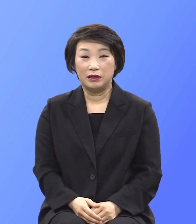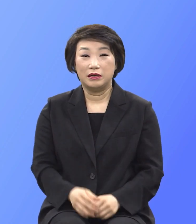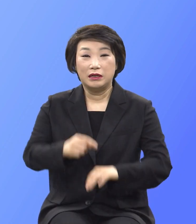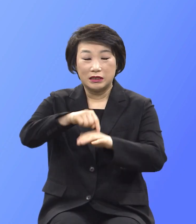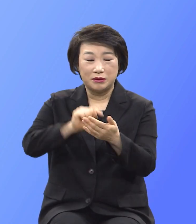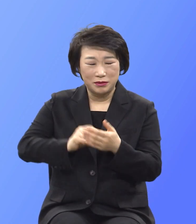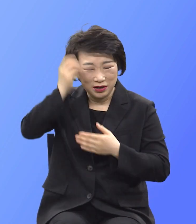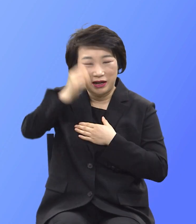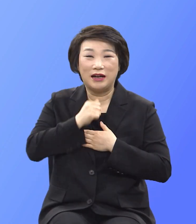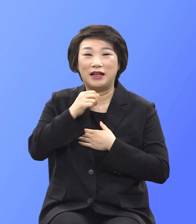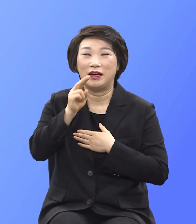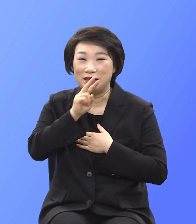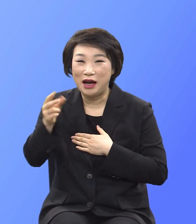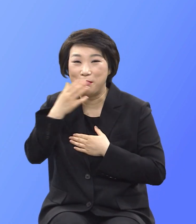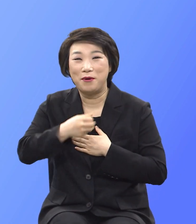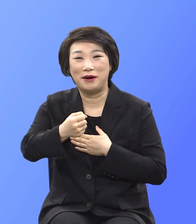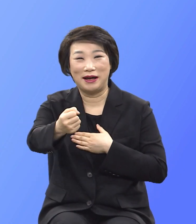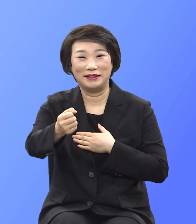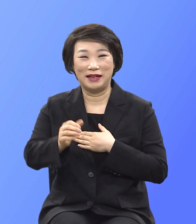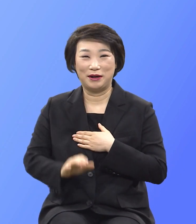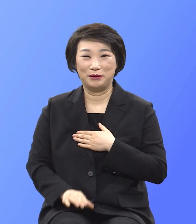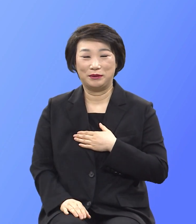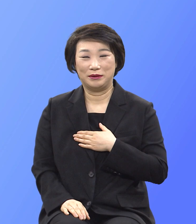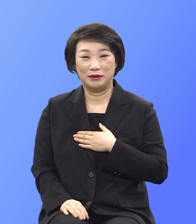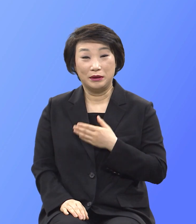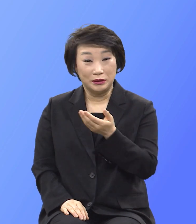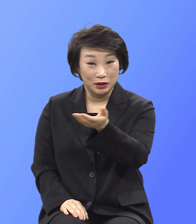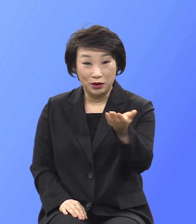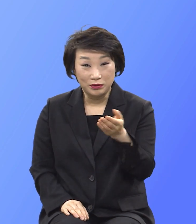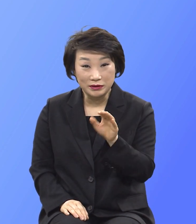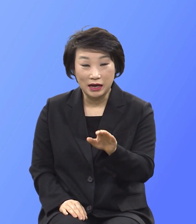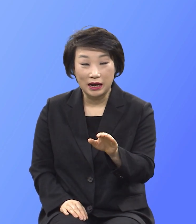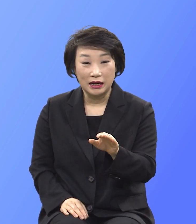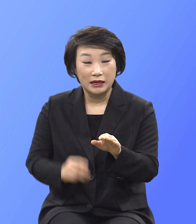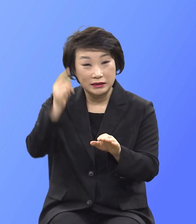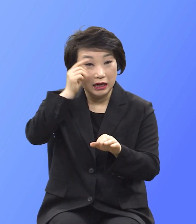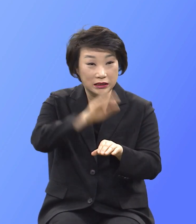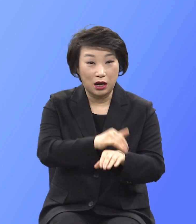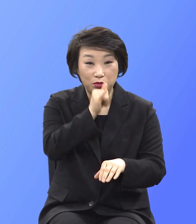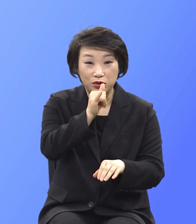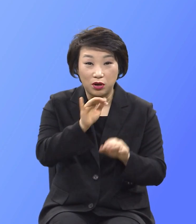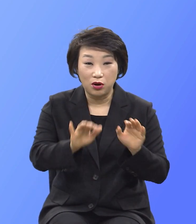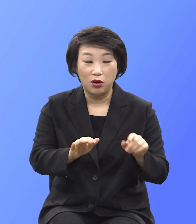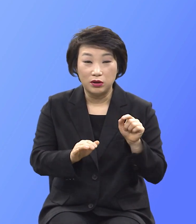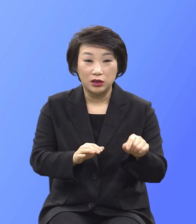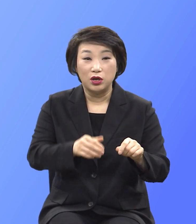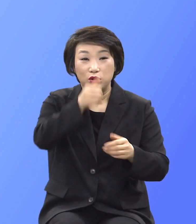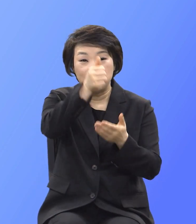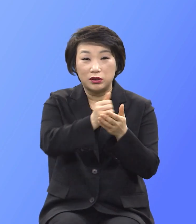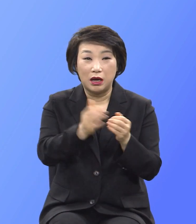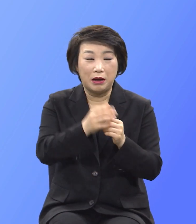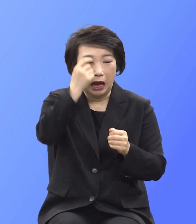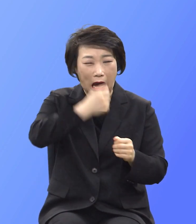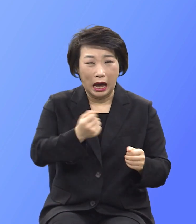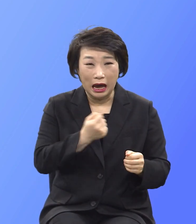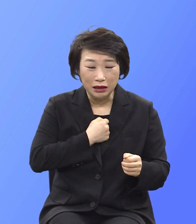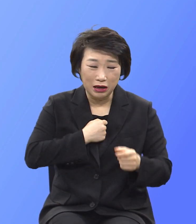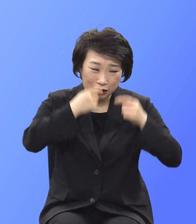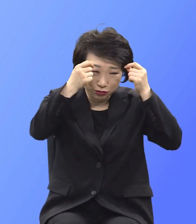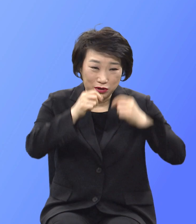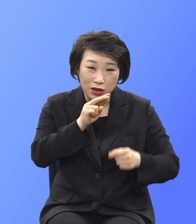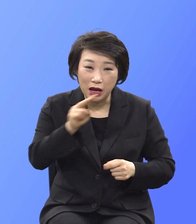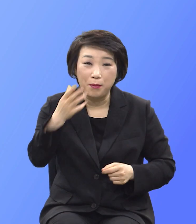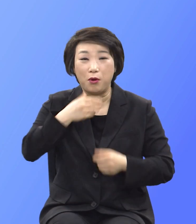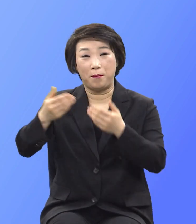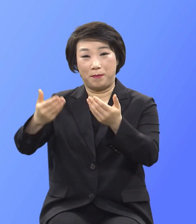심령이 가난해야 복이 있다고. 네가 잘못된 생각을 가진 죄 때문에 애통하고 울어야